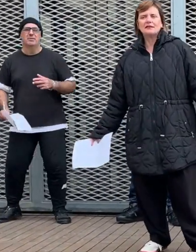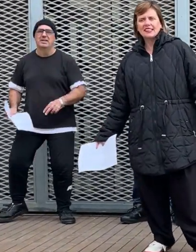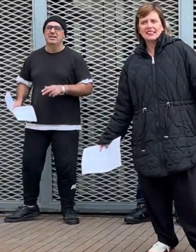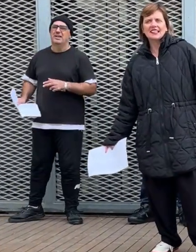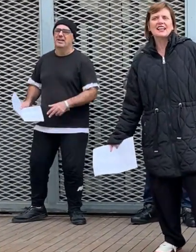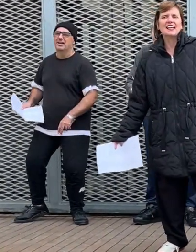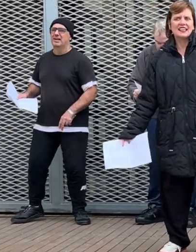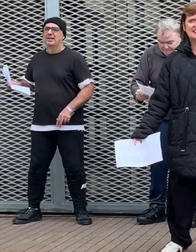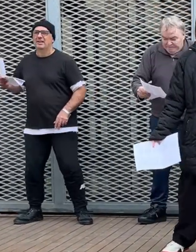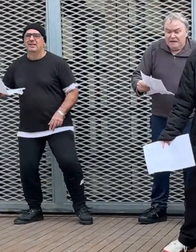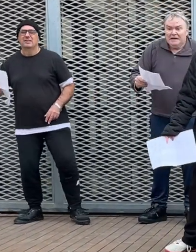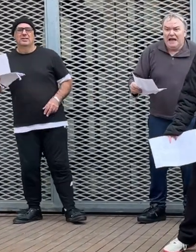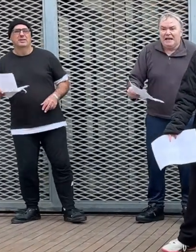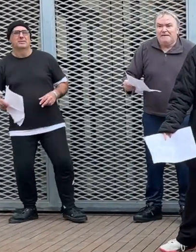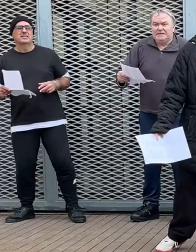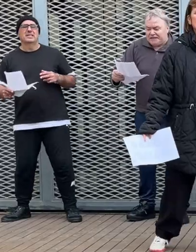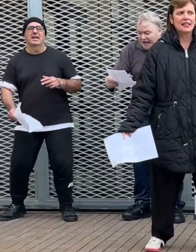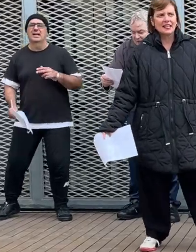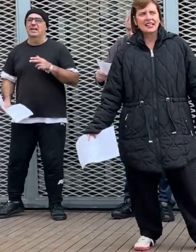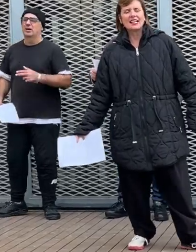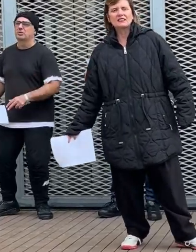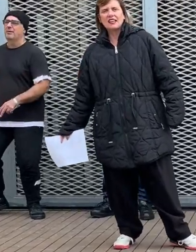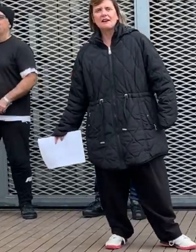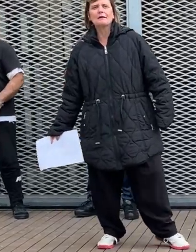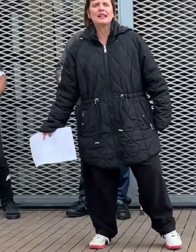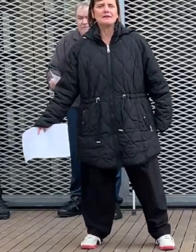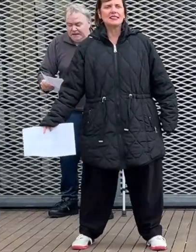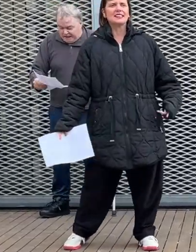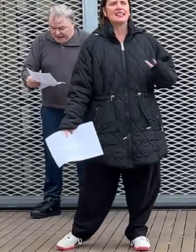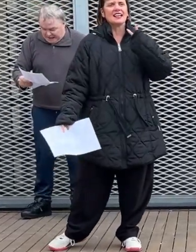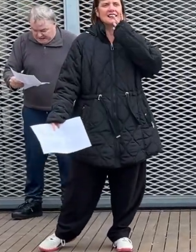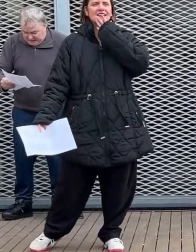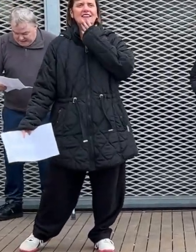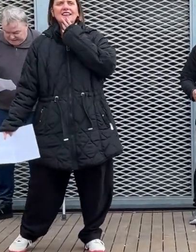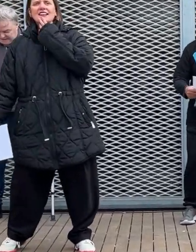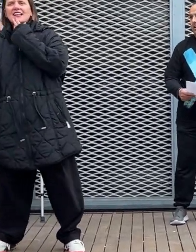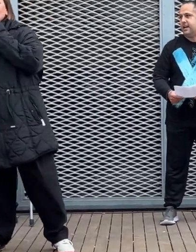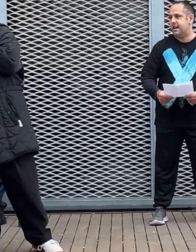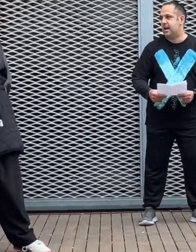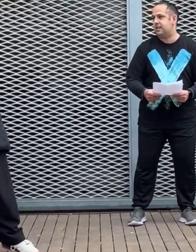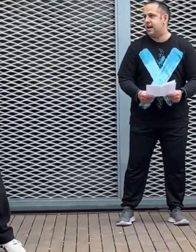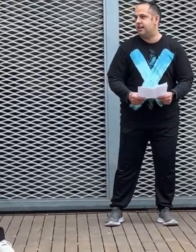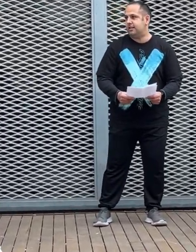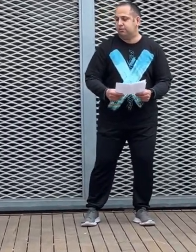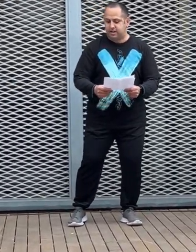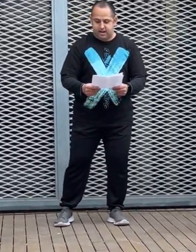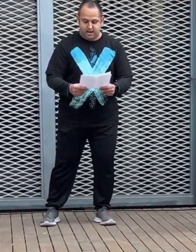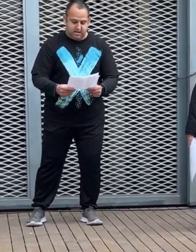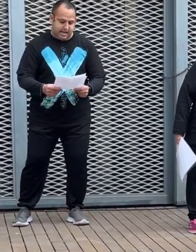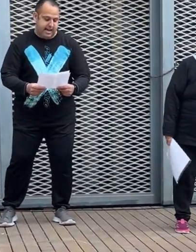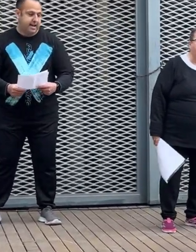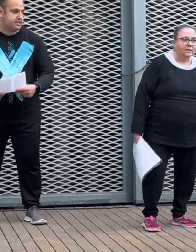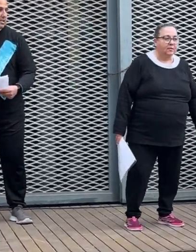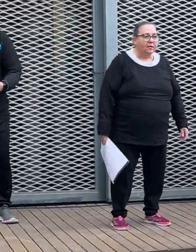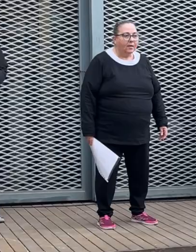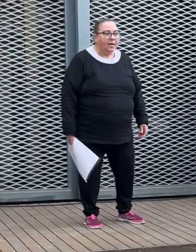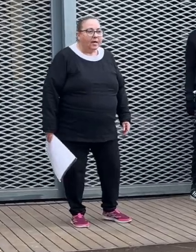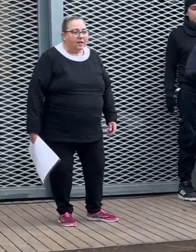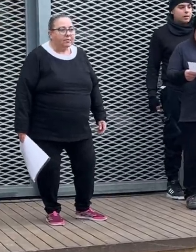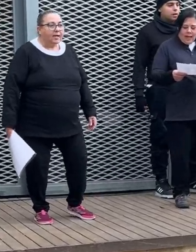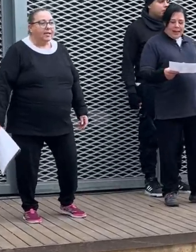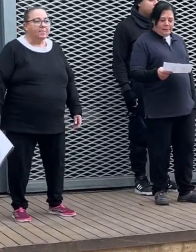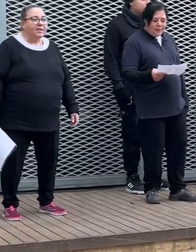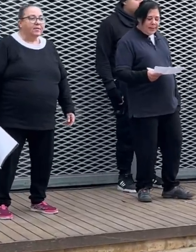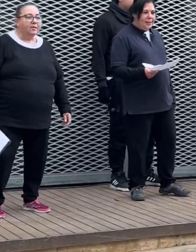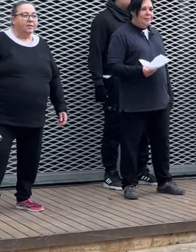estrella que brilla, la que más destaca, la octava maravilla. Eres el renacer de tus cenizas.